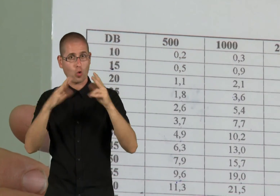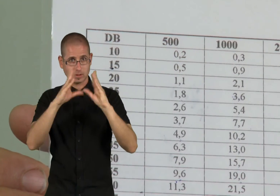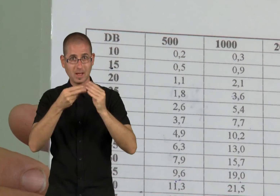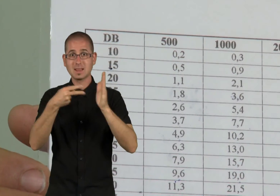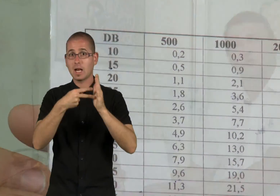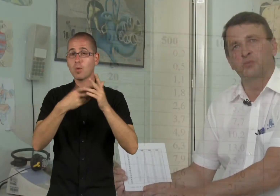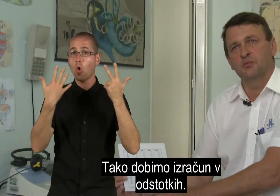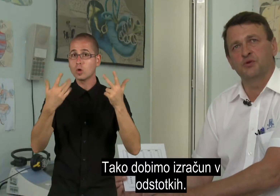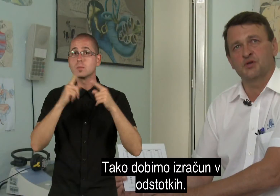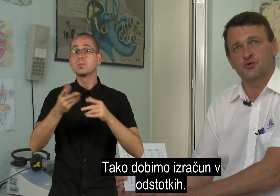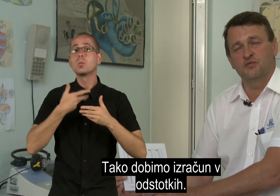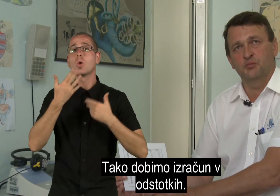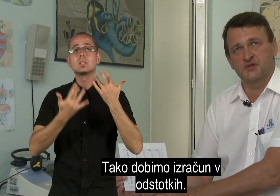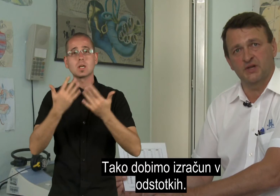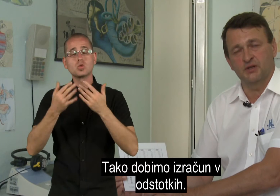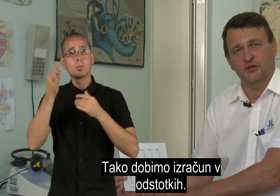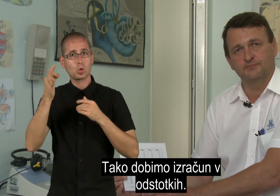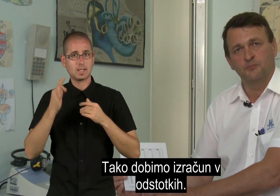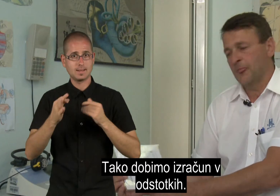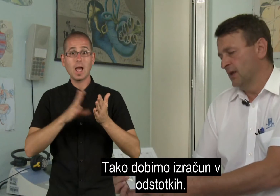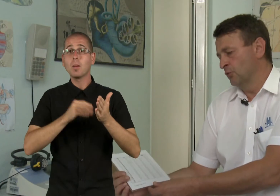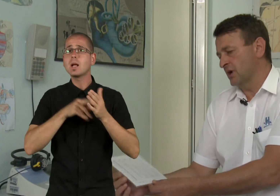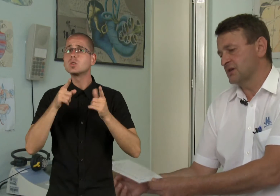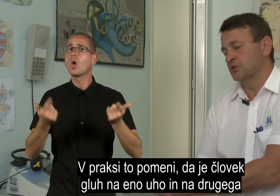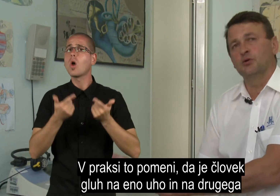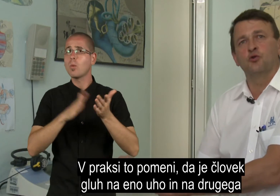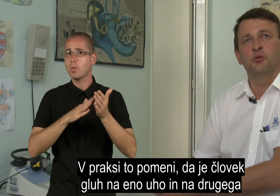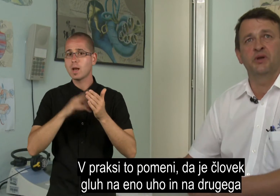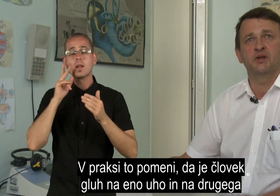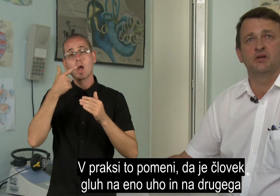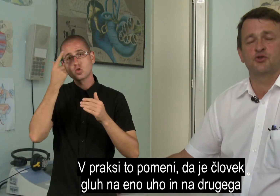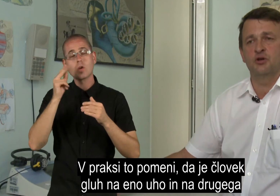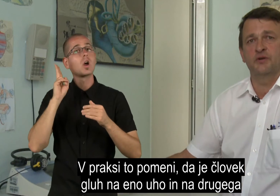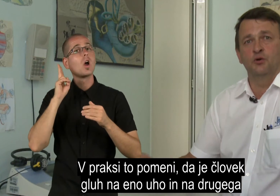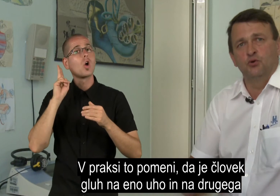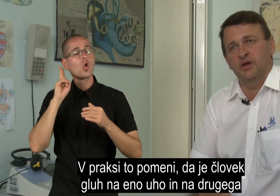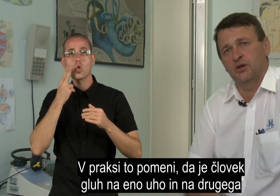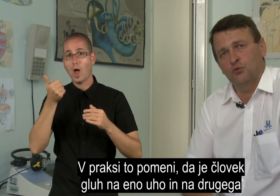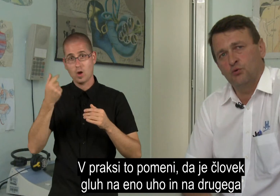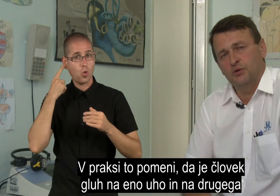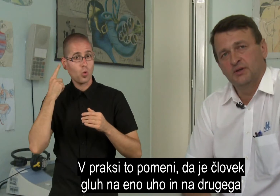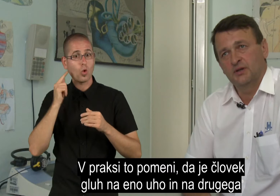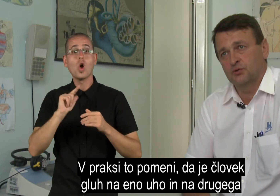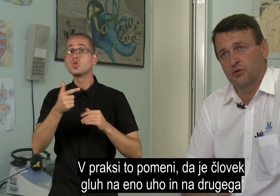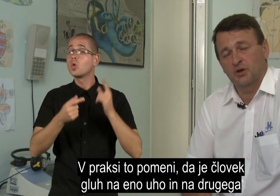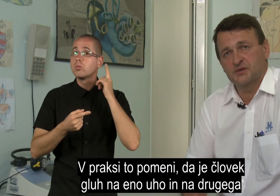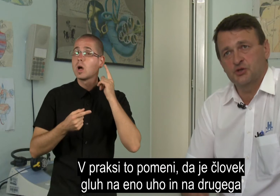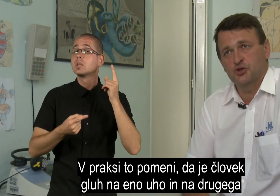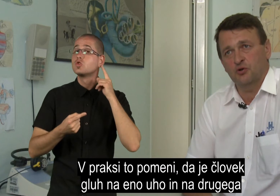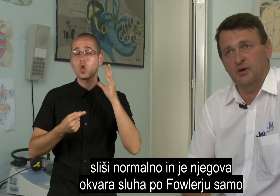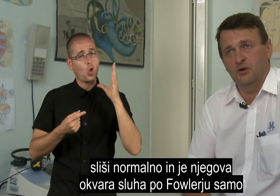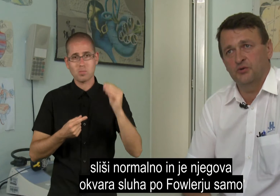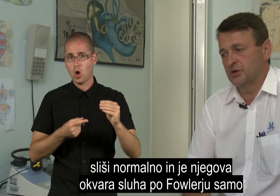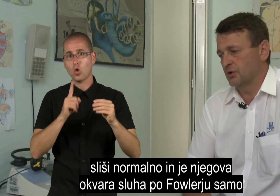je 8, in dobimo izračun v procentih. V praksi to lahko pomeni, da je človek gluh na eno uho, na drugega pa